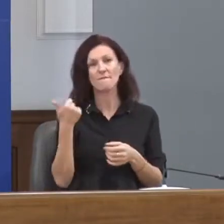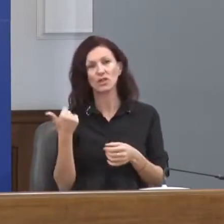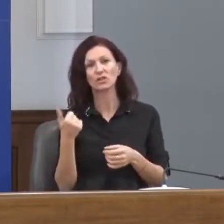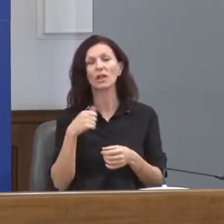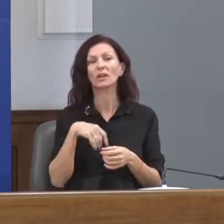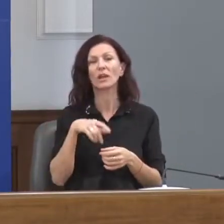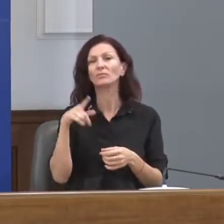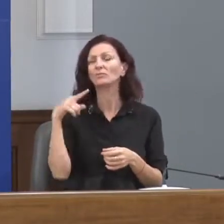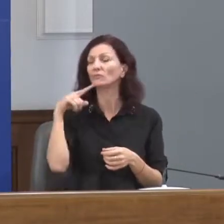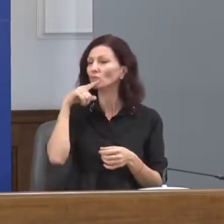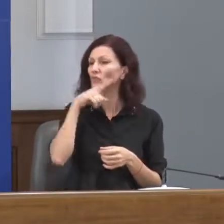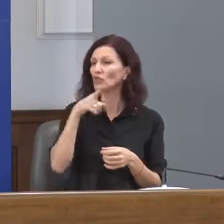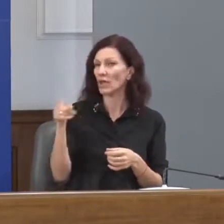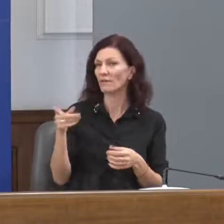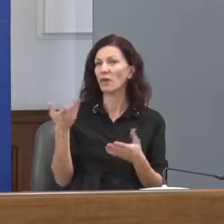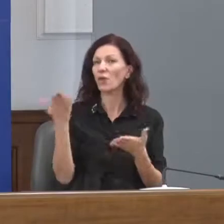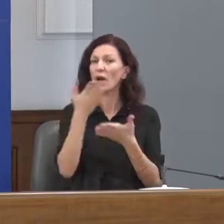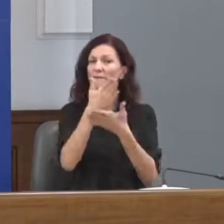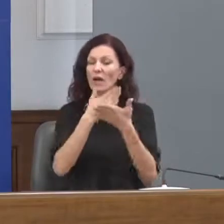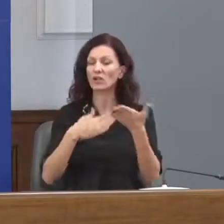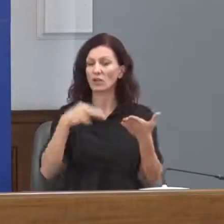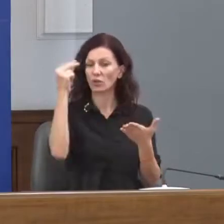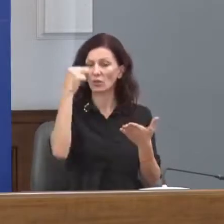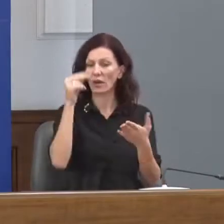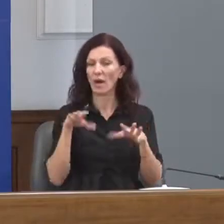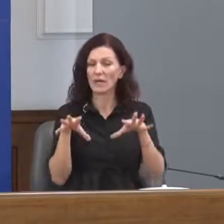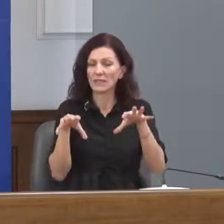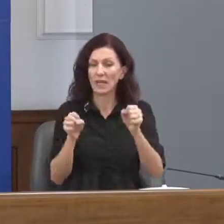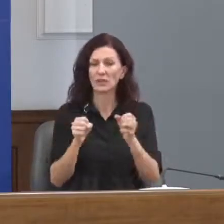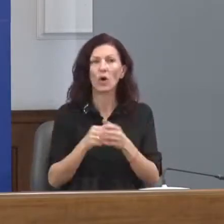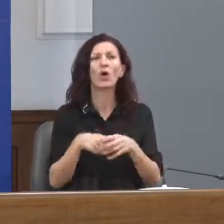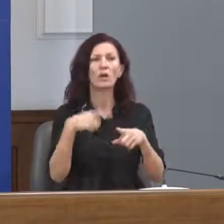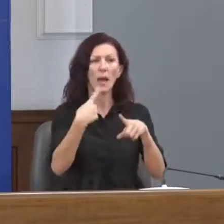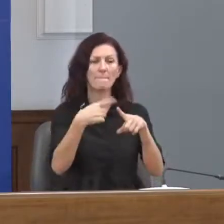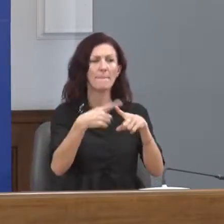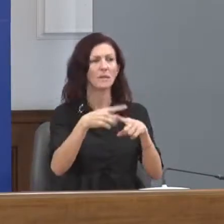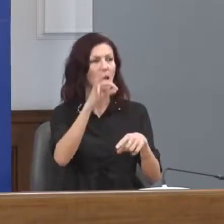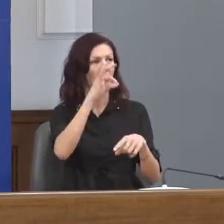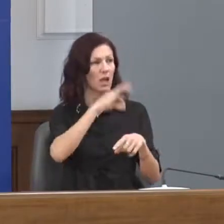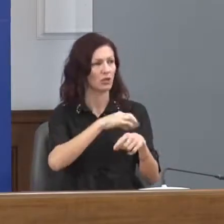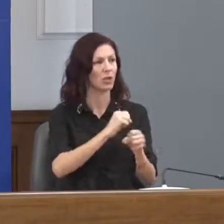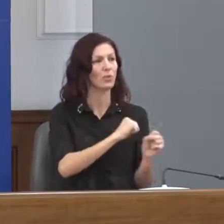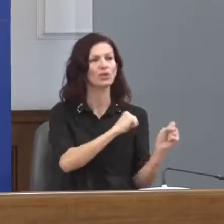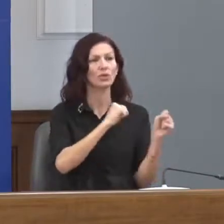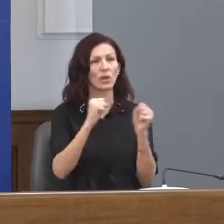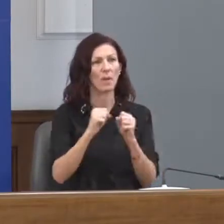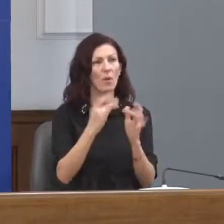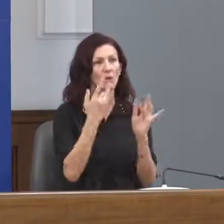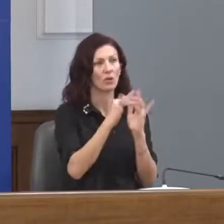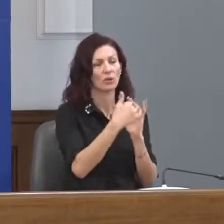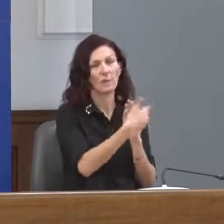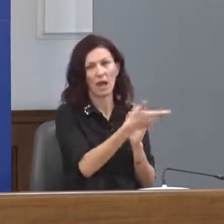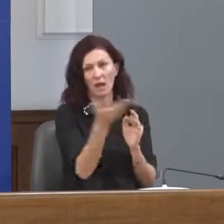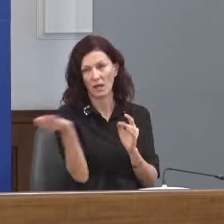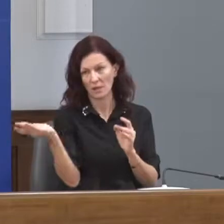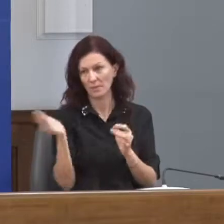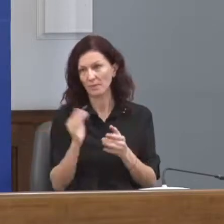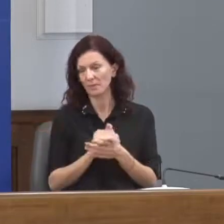области, това част от България е заето. Тези материали ще ги получите после по-късно на вашите мейли, така че да може да